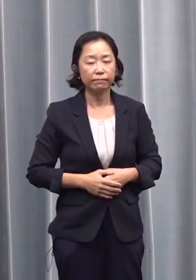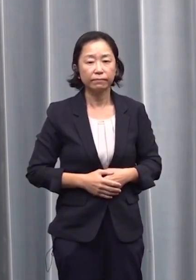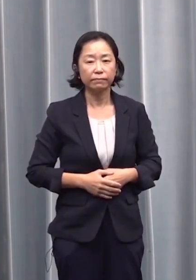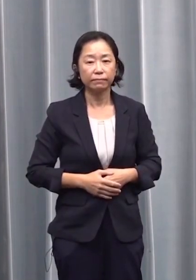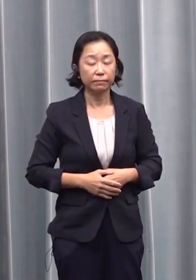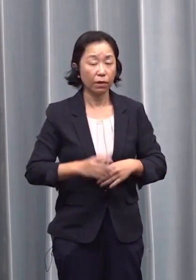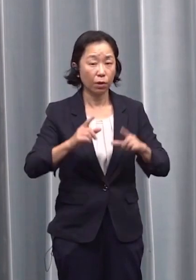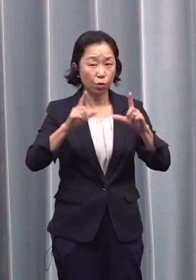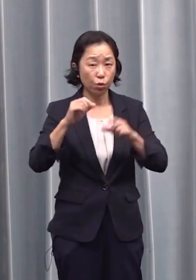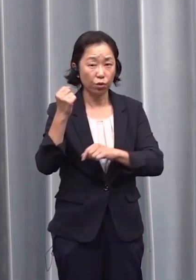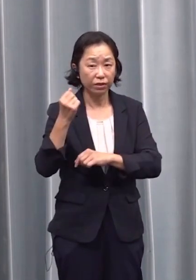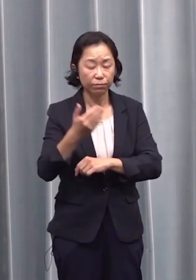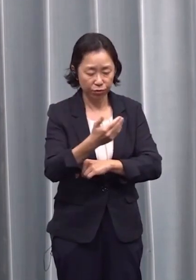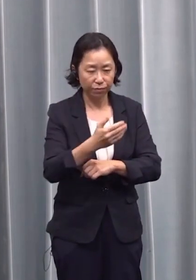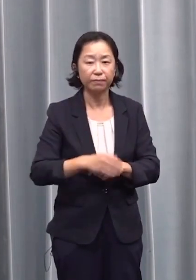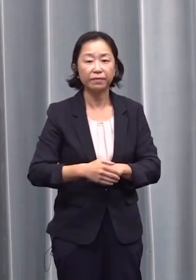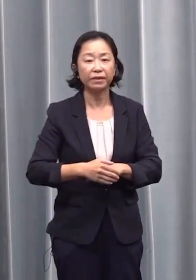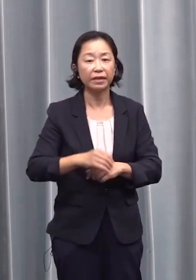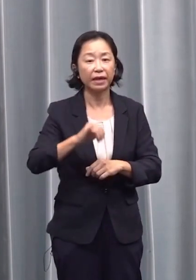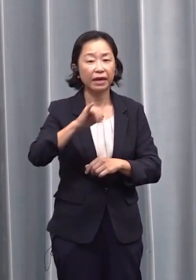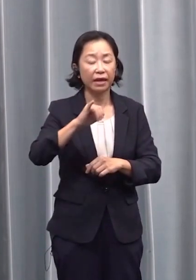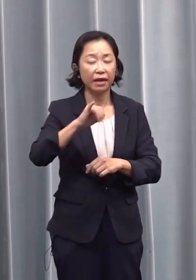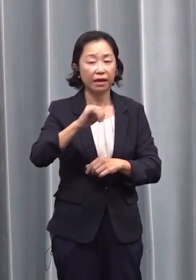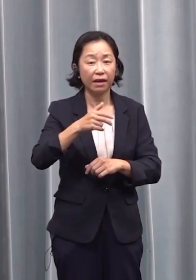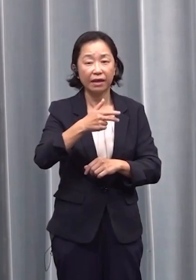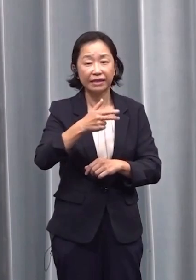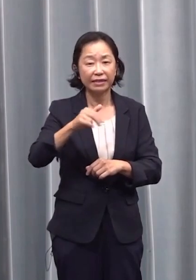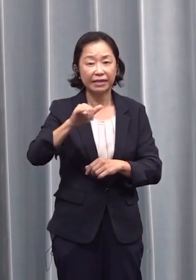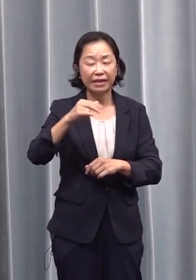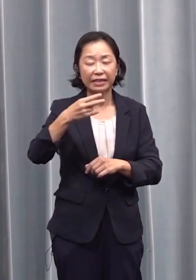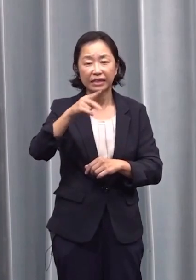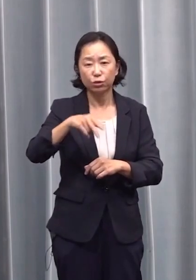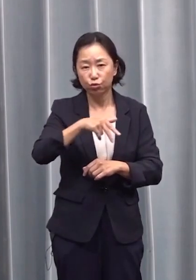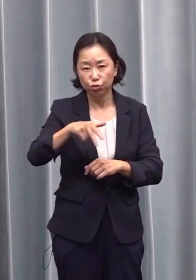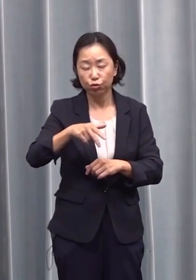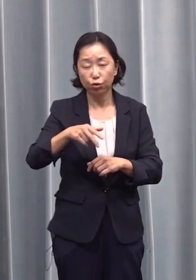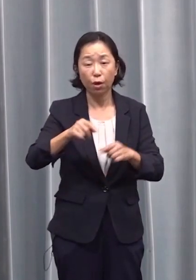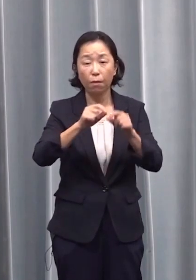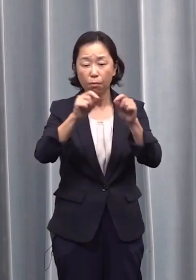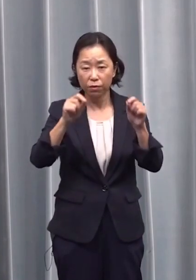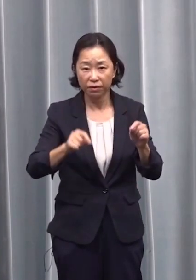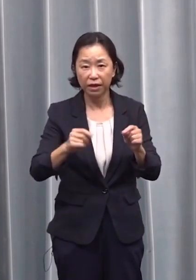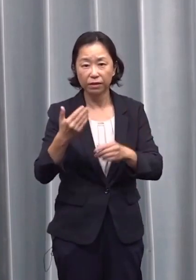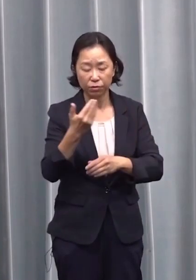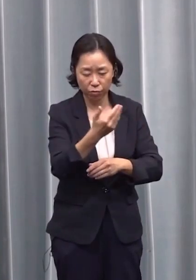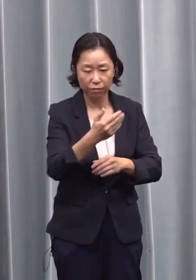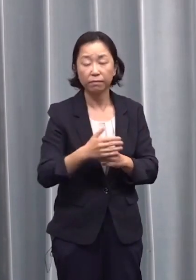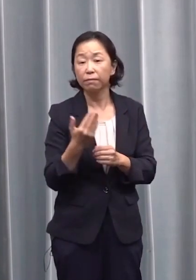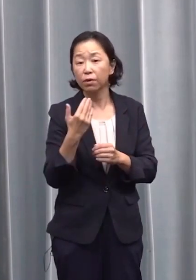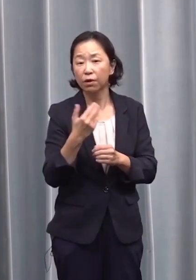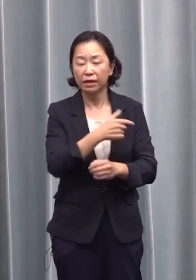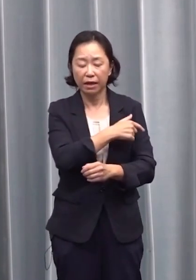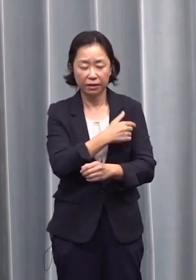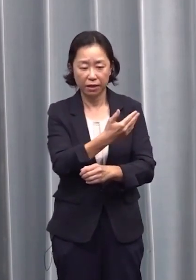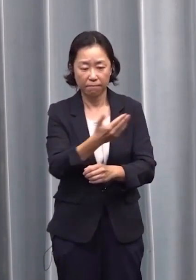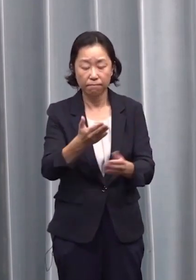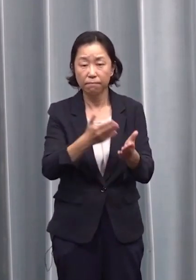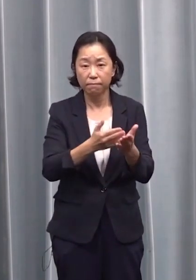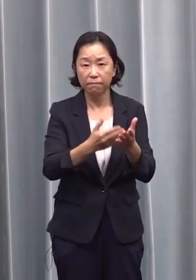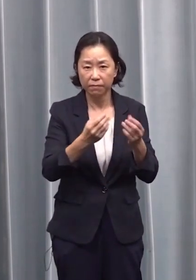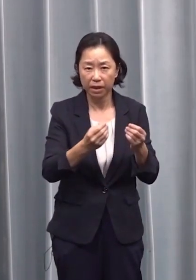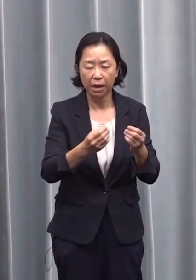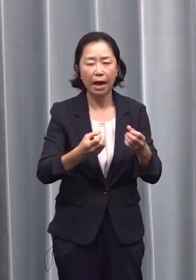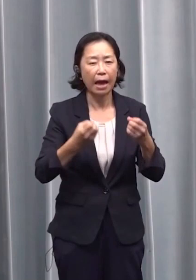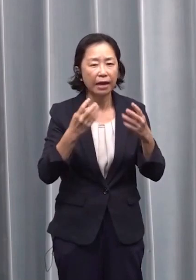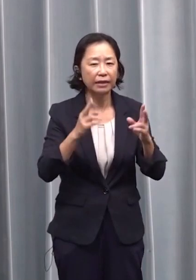東京望月です。ジャニーズ問題をお聞きします。先週7日にジャニーズ事務所が記者会見をいたしまして、新社長に東山紀